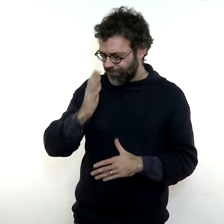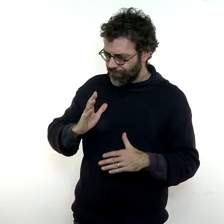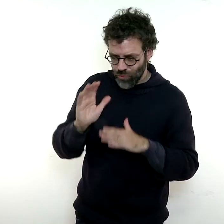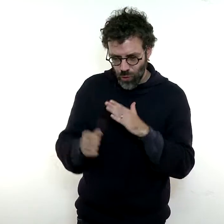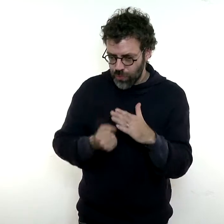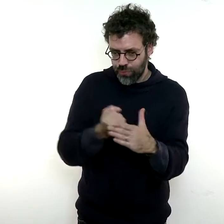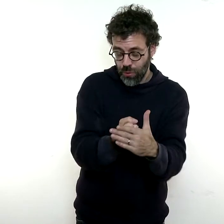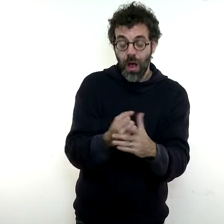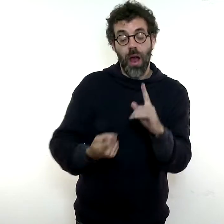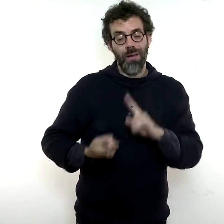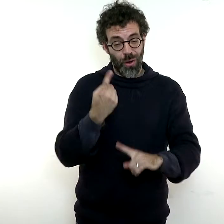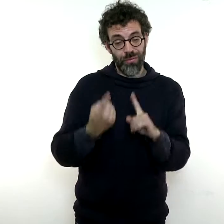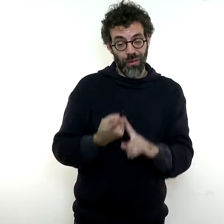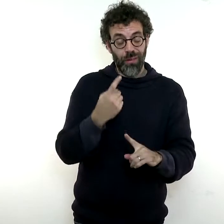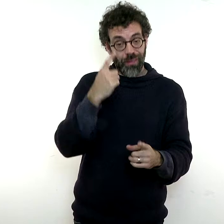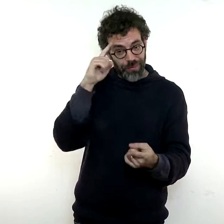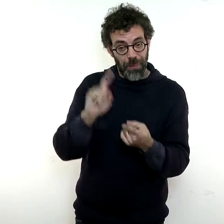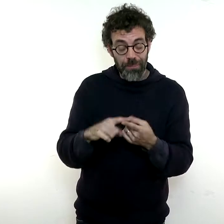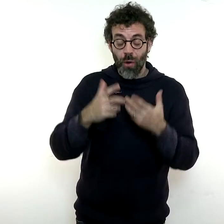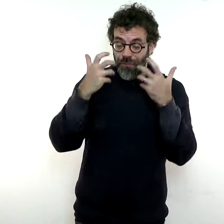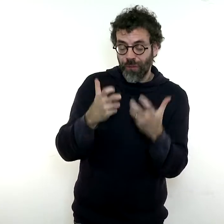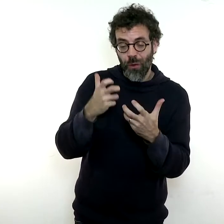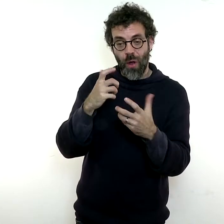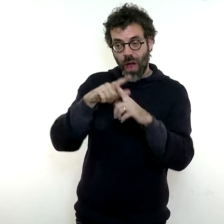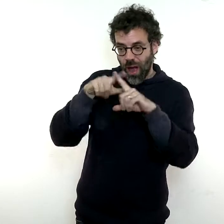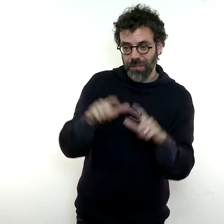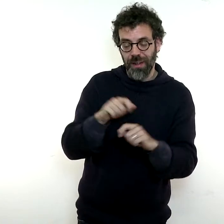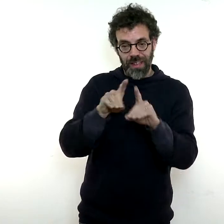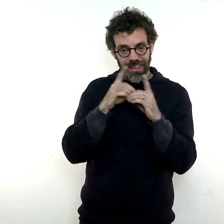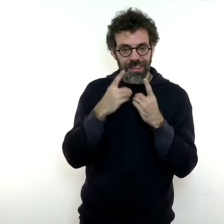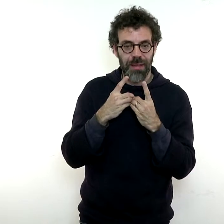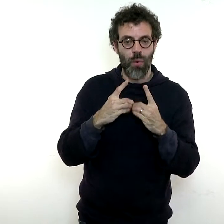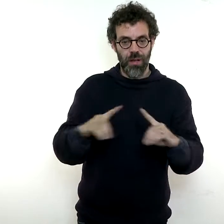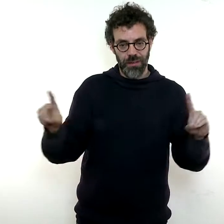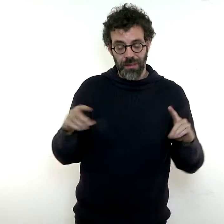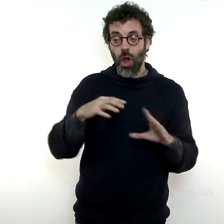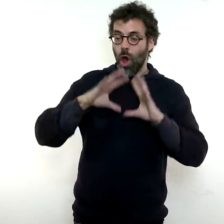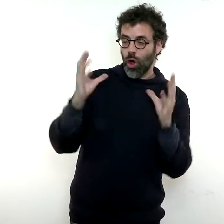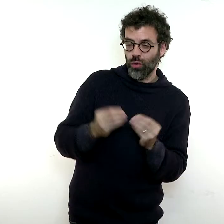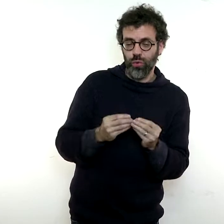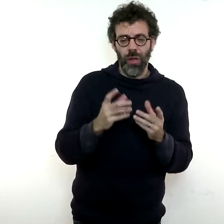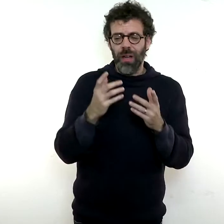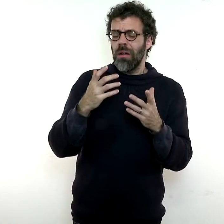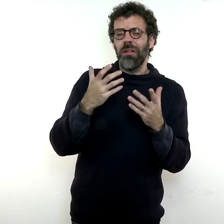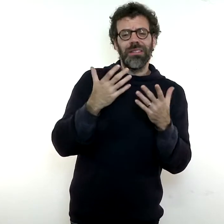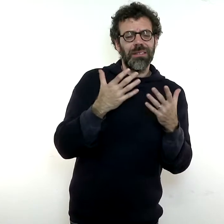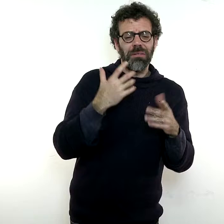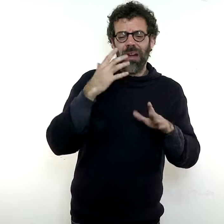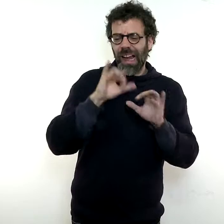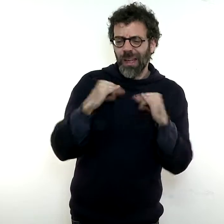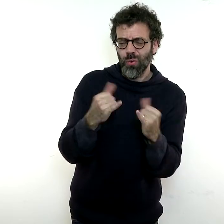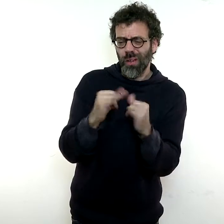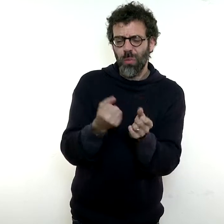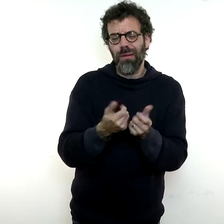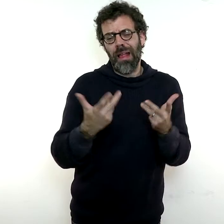la démocratie. On a fait des dizaines de réunions sur le terrain, on a fait des dizaines de réunions dans les bureaux, on a convoqué